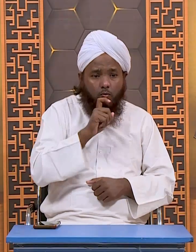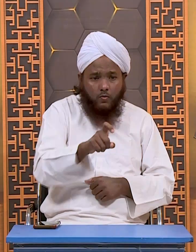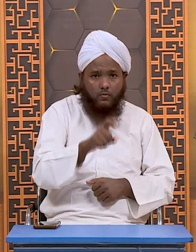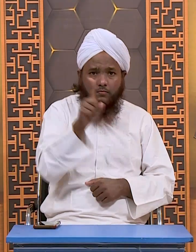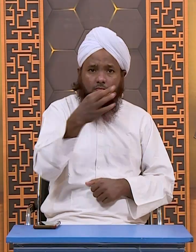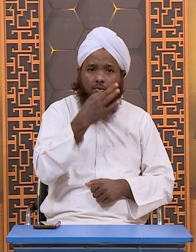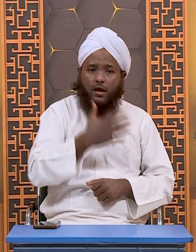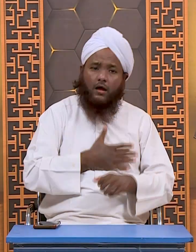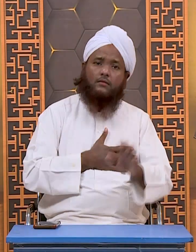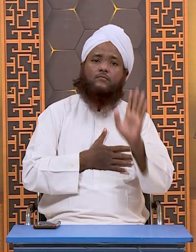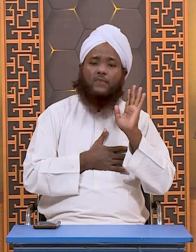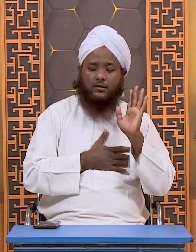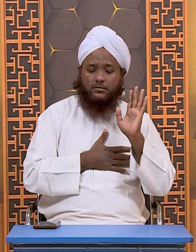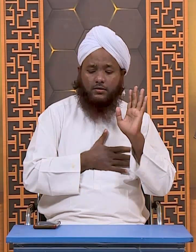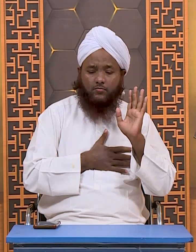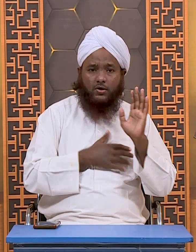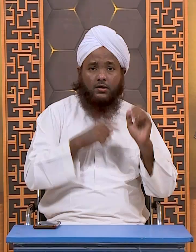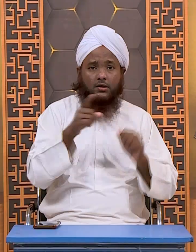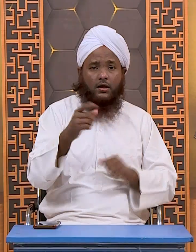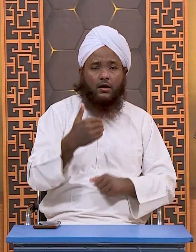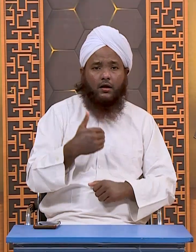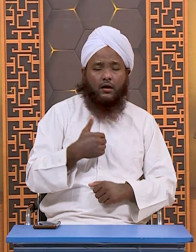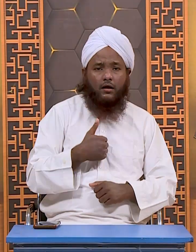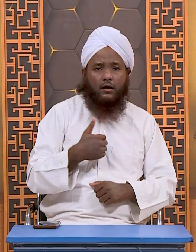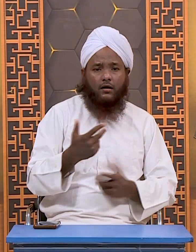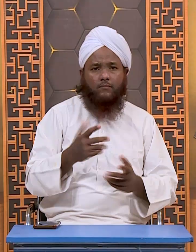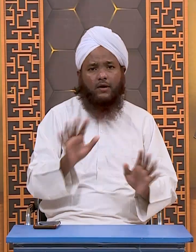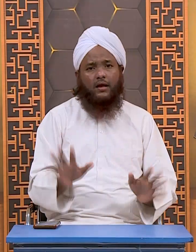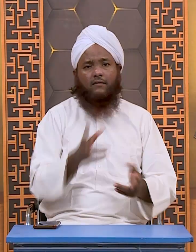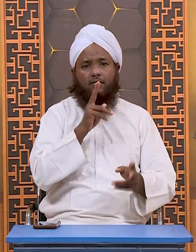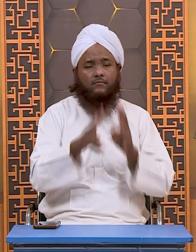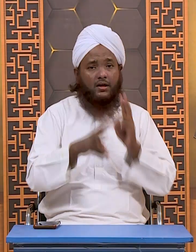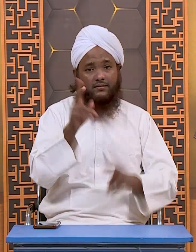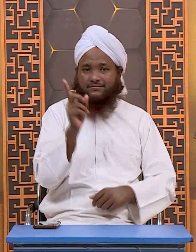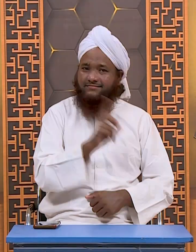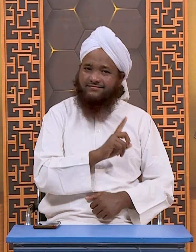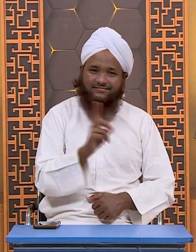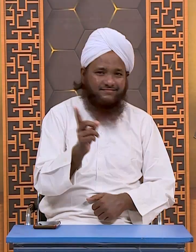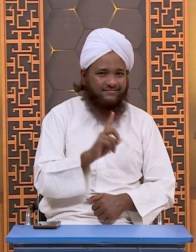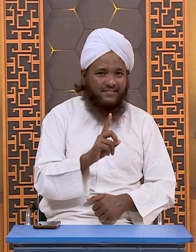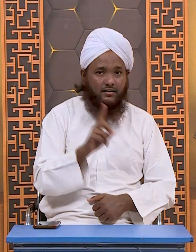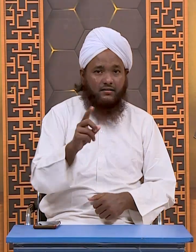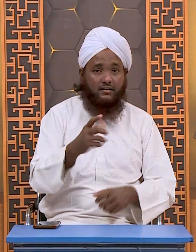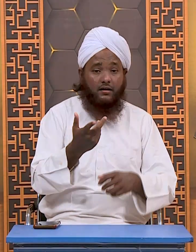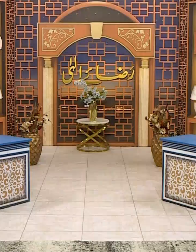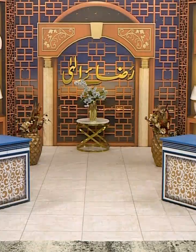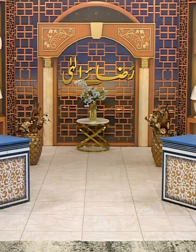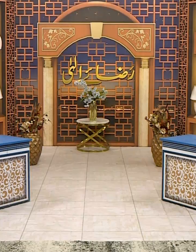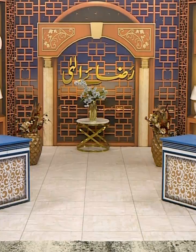کیسے استعمال کرنا، اب یہ وہاں پر استعمال نہیں ہوگا. جی ہاں، یہ روایت ہمیں جھنجھوڑ رہی ہے کہ میرا رب فرما